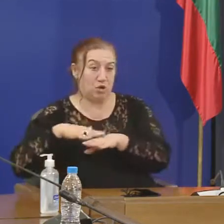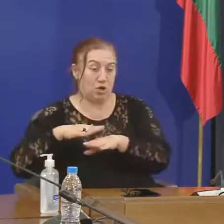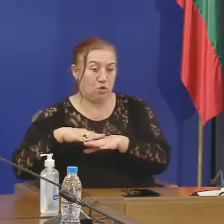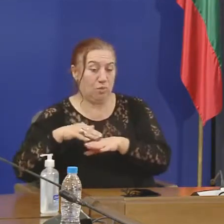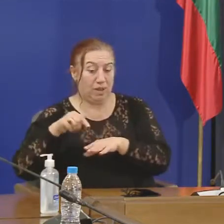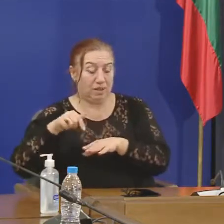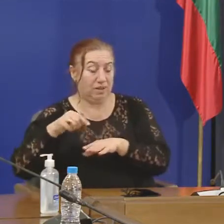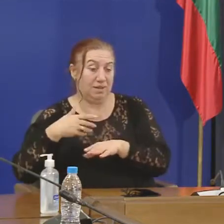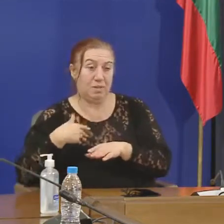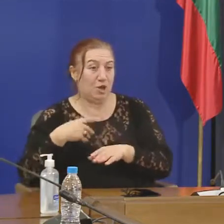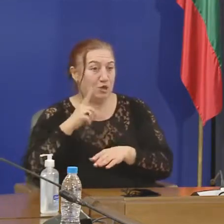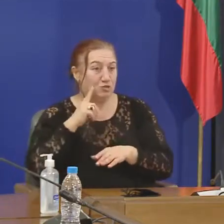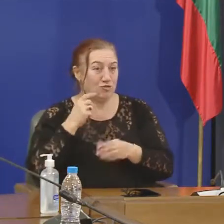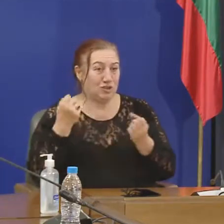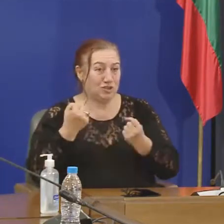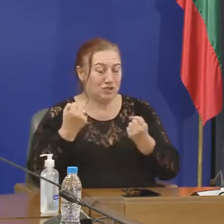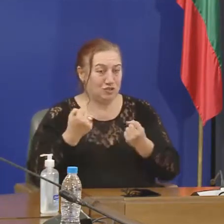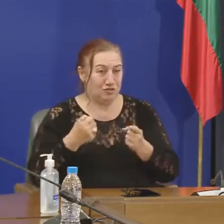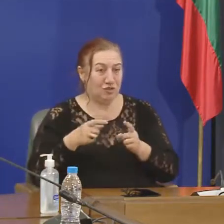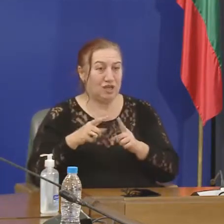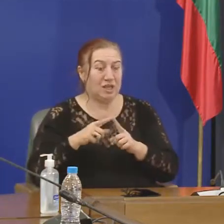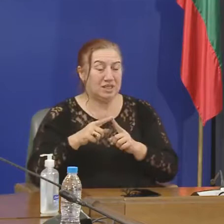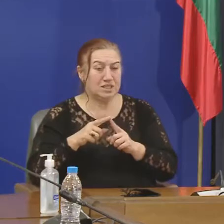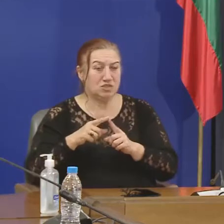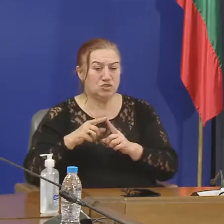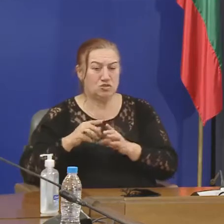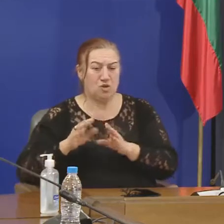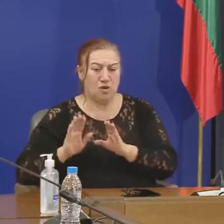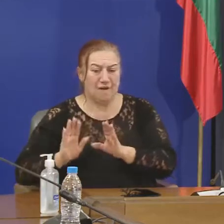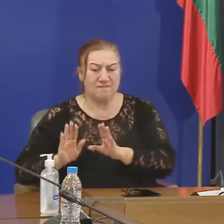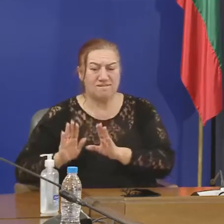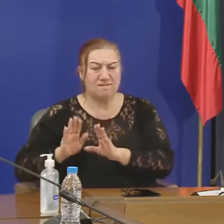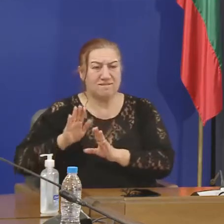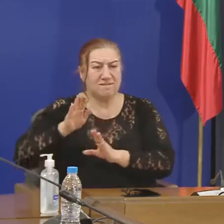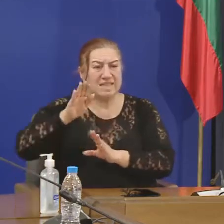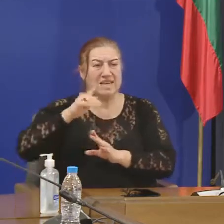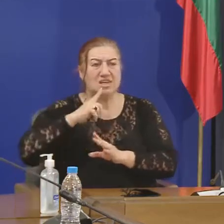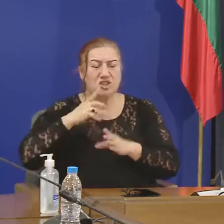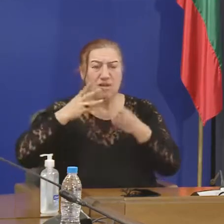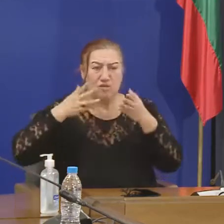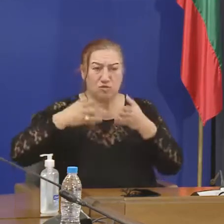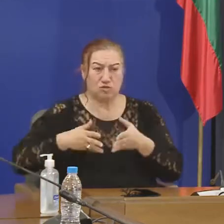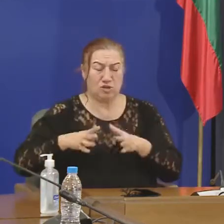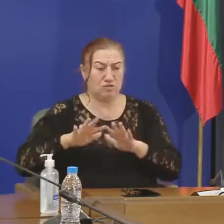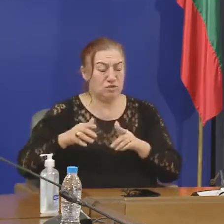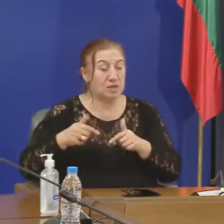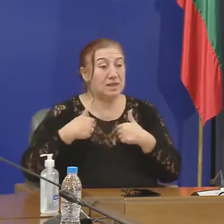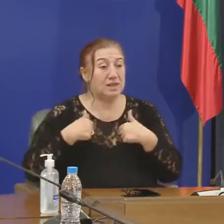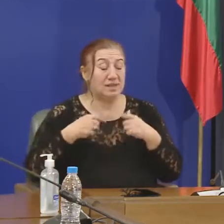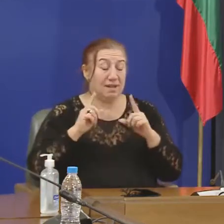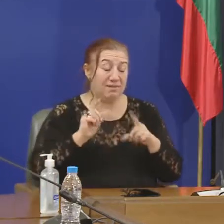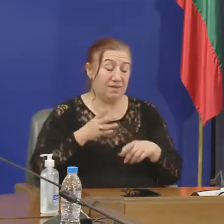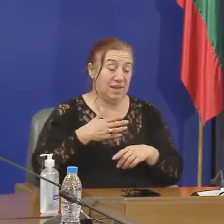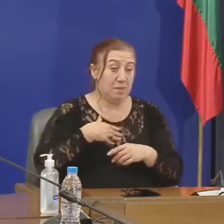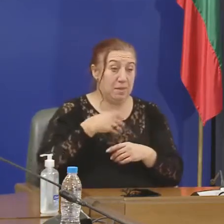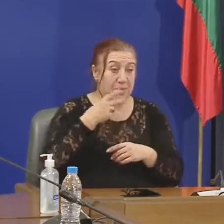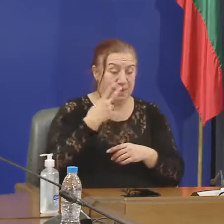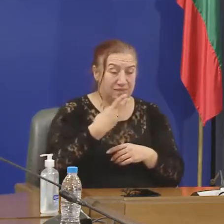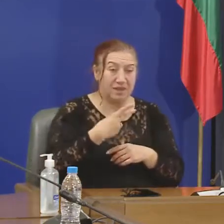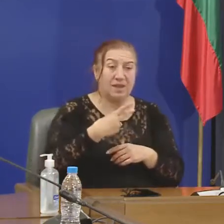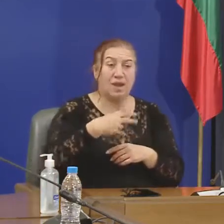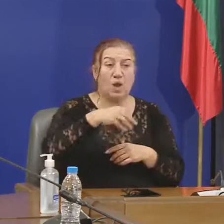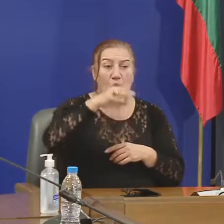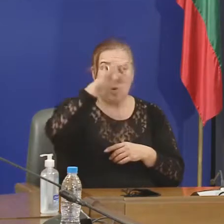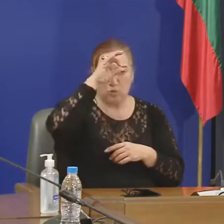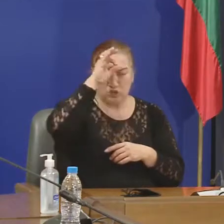стои ескалираща, влошаваща се ситуация и ние това трябва да го имаме предвид. При учениците в